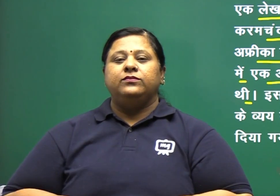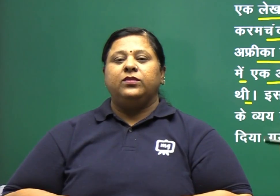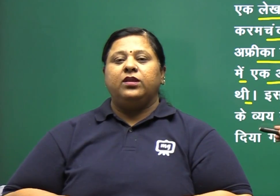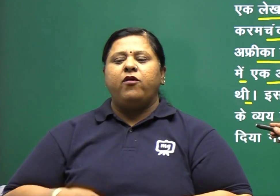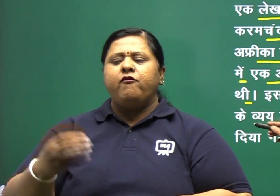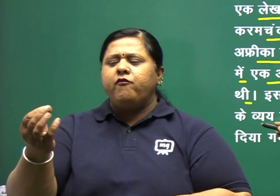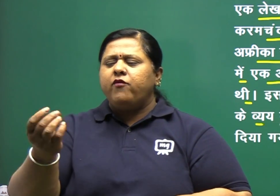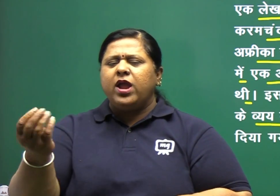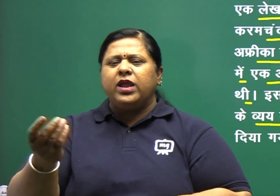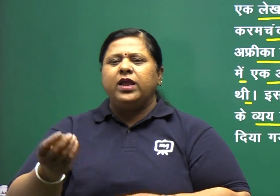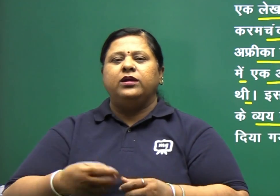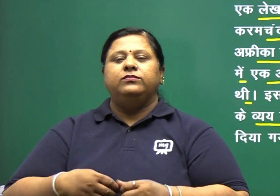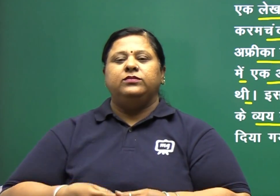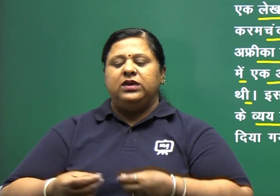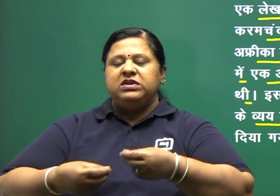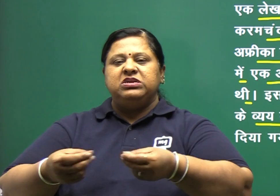व्यय के